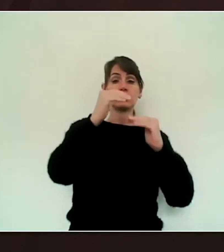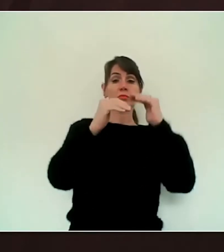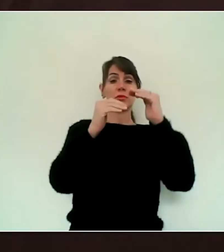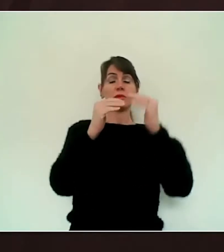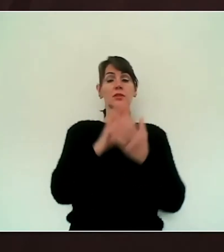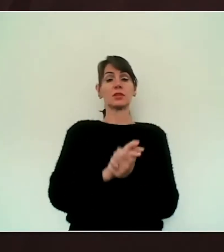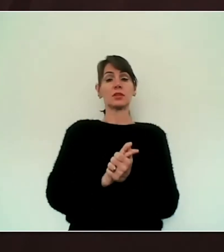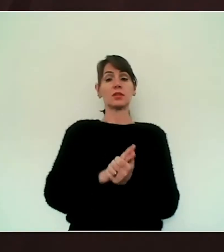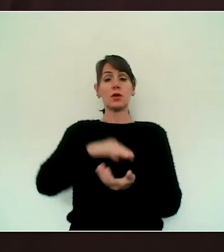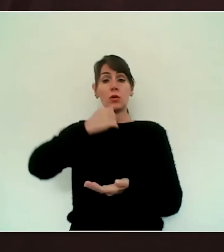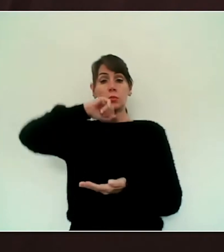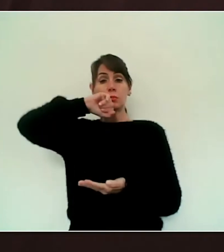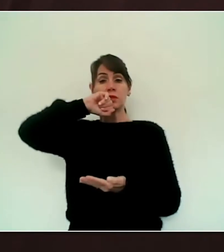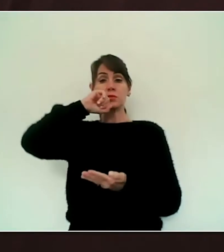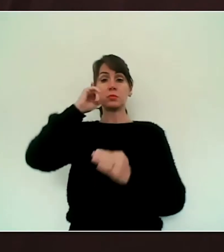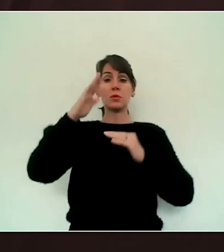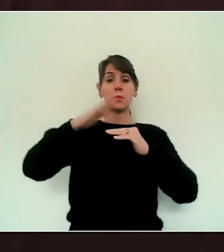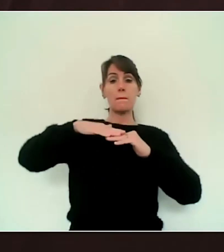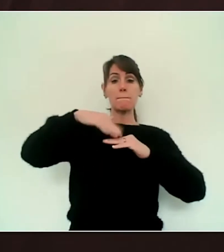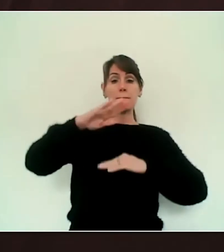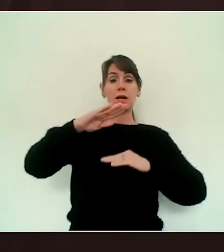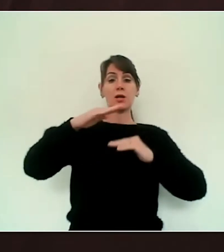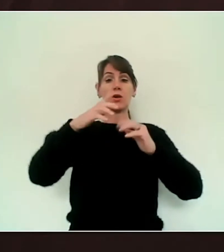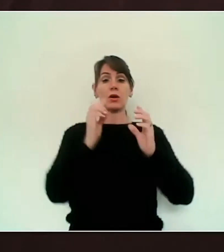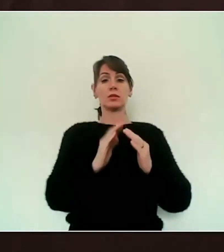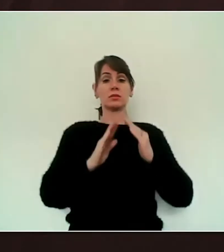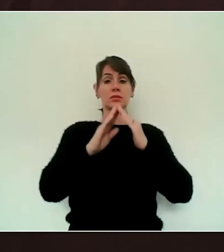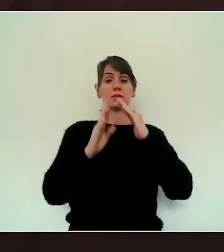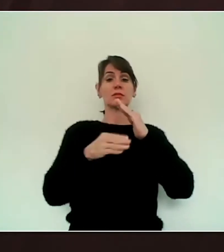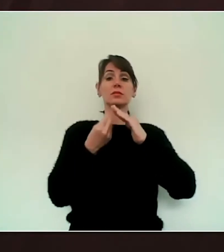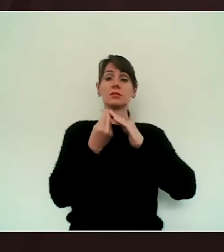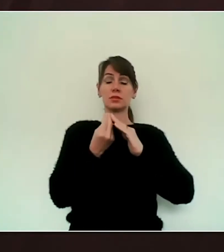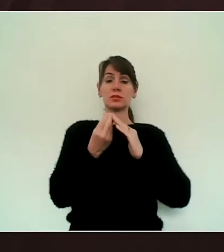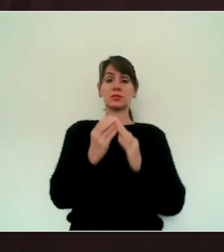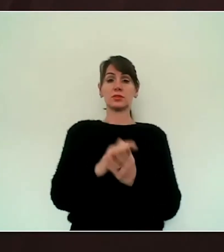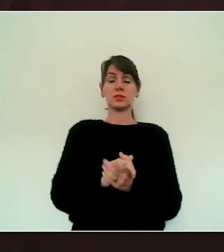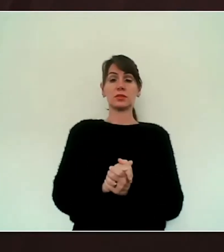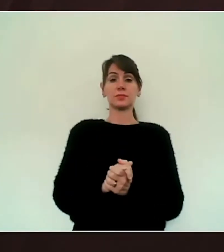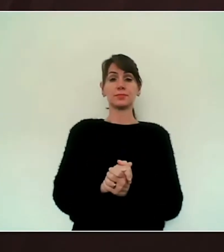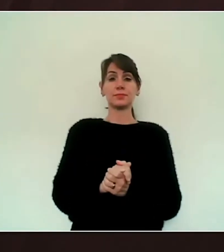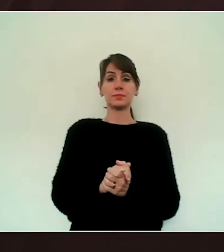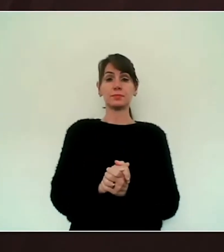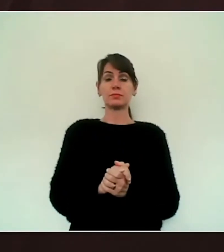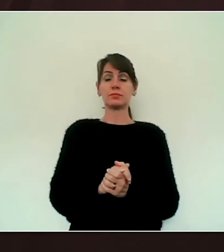anciãos, superiores aos presbíteros, e passou a